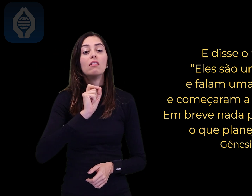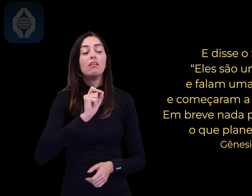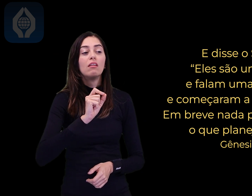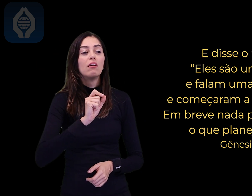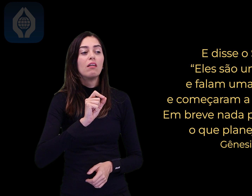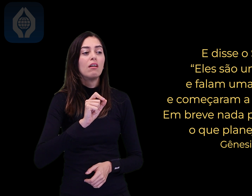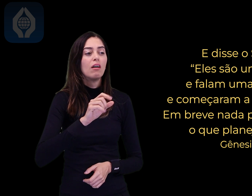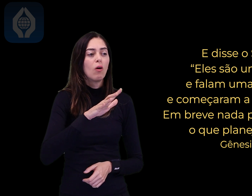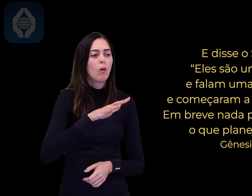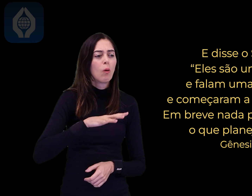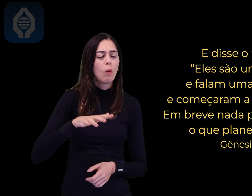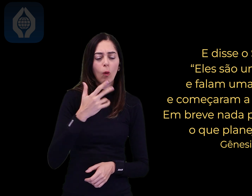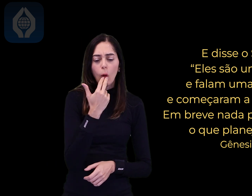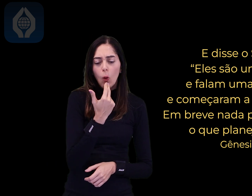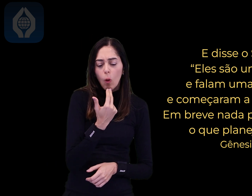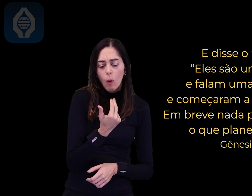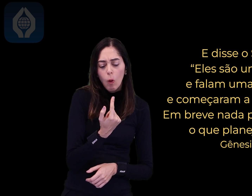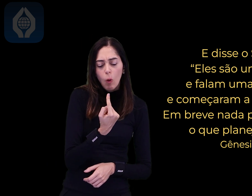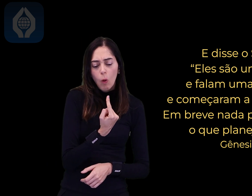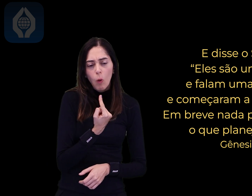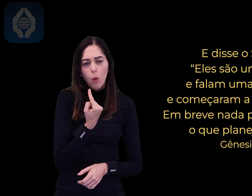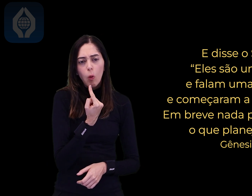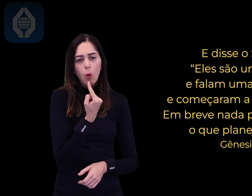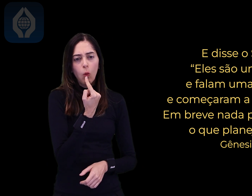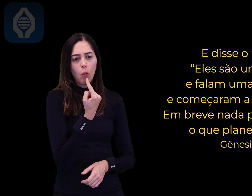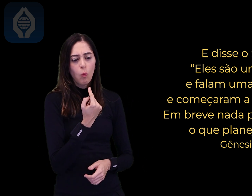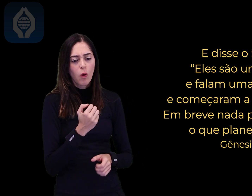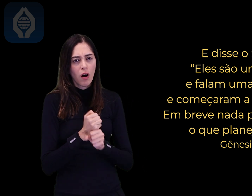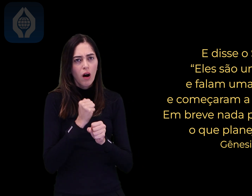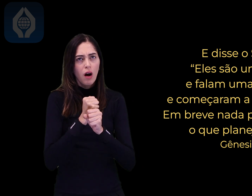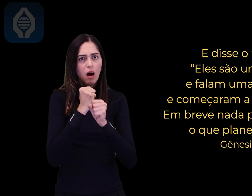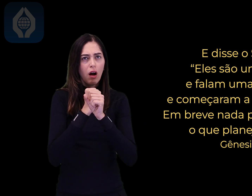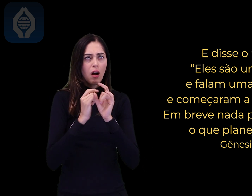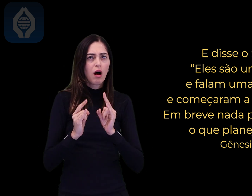e falam uma só língua, e começaram a construir isso.